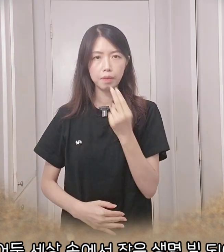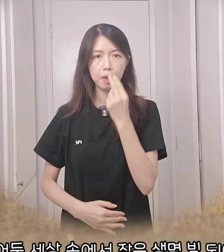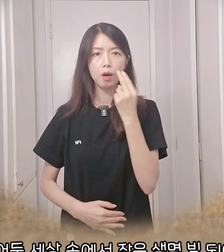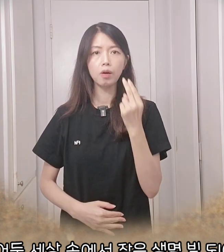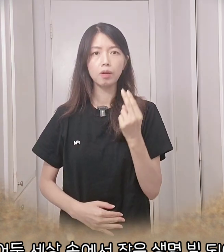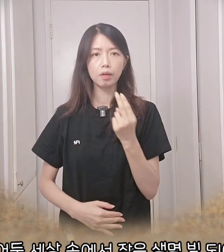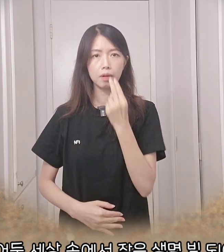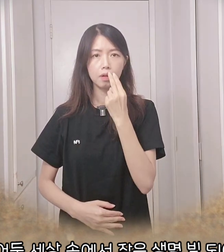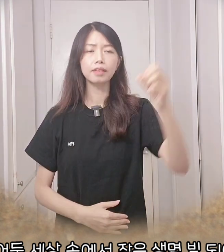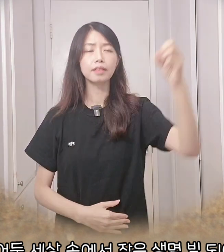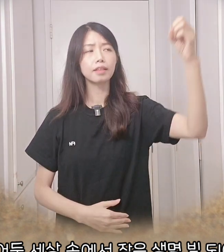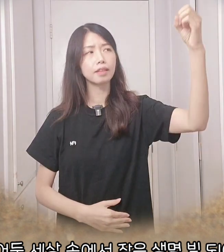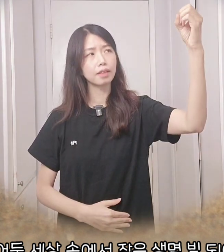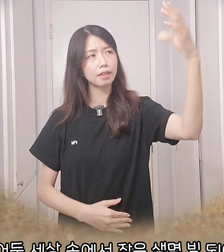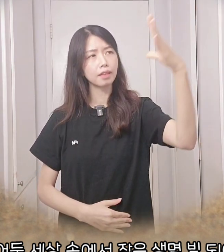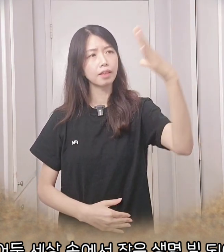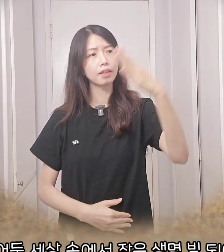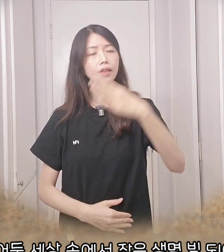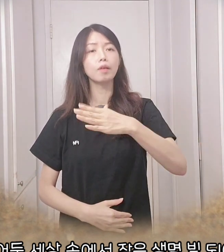작은 생명,